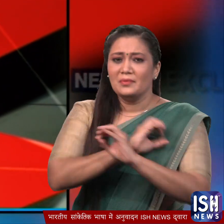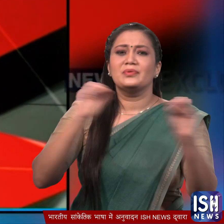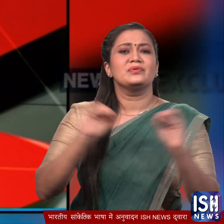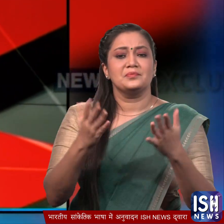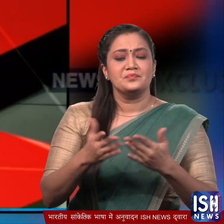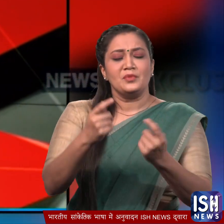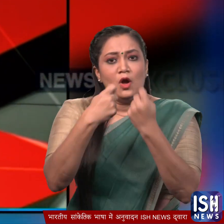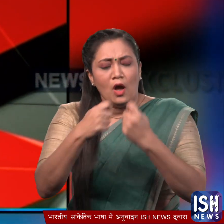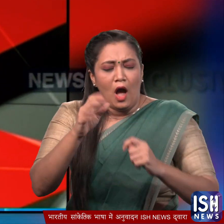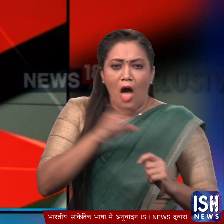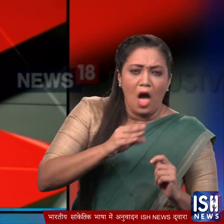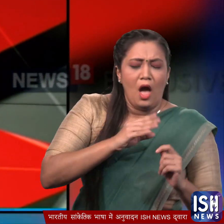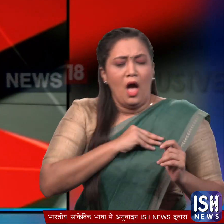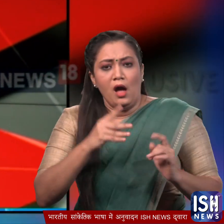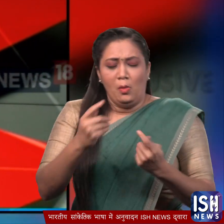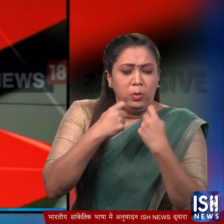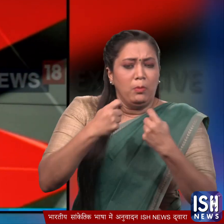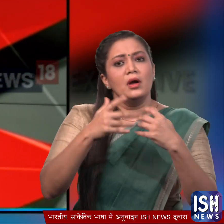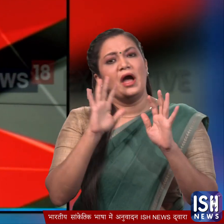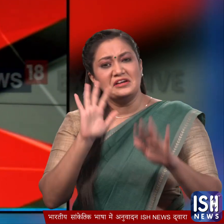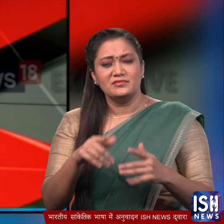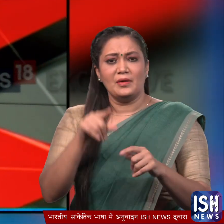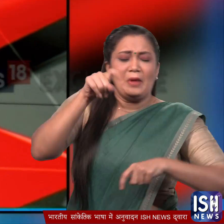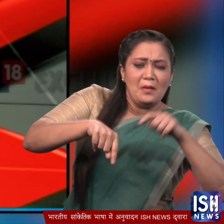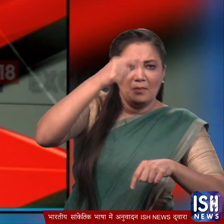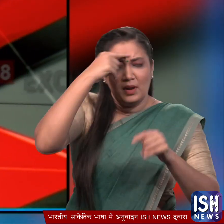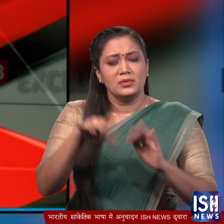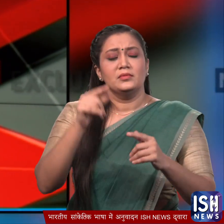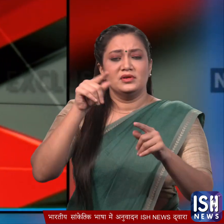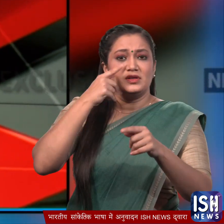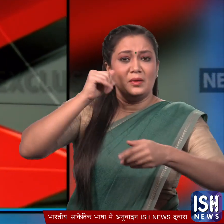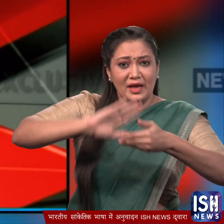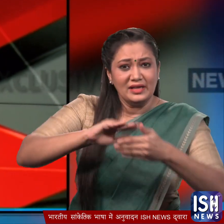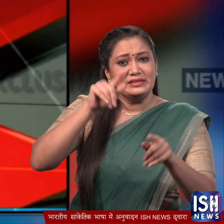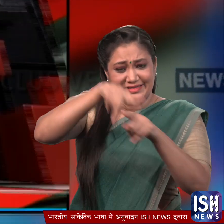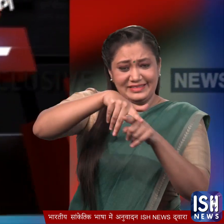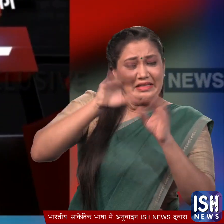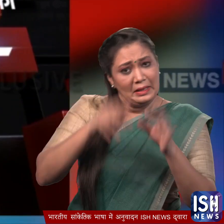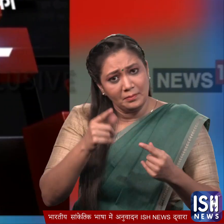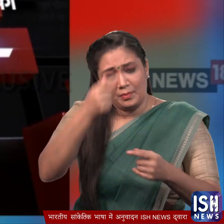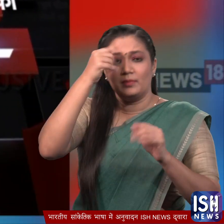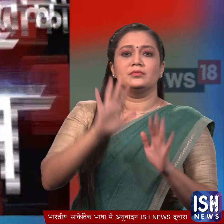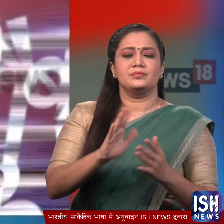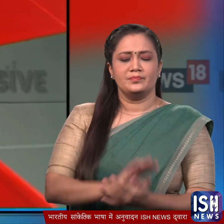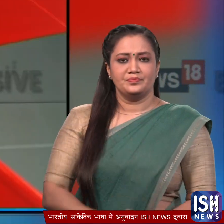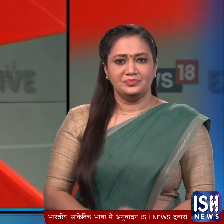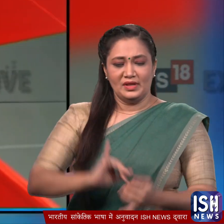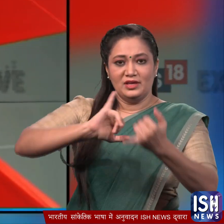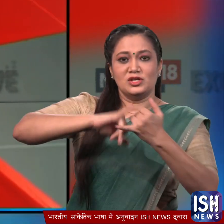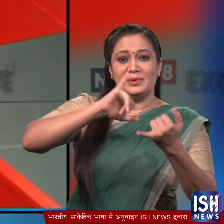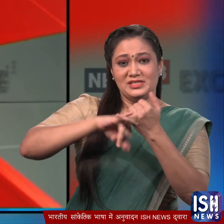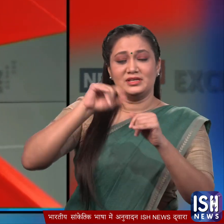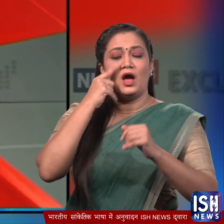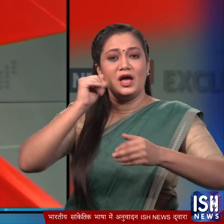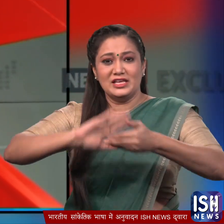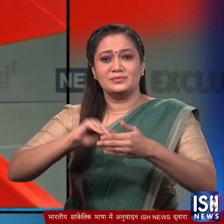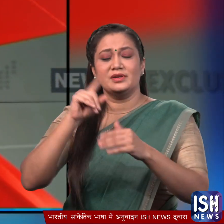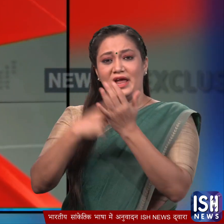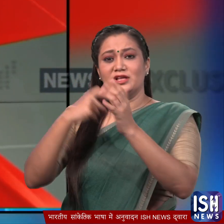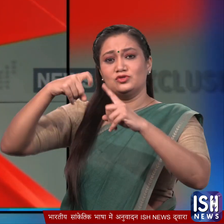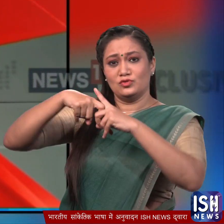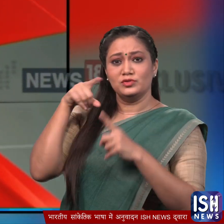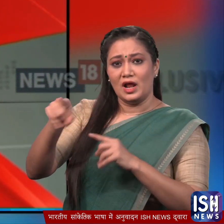पटाखे की आवाज से घोड़ी बिदक गई और वो दूल्हे के साथ ही वहां से भागने लगी। इस बीच घोड़ी के साथ मौजूद लड़का भी तेजी से उसके पीछे भागा, लेकिन घोड़ी